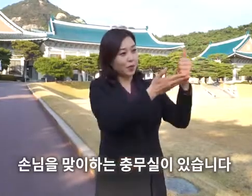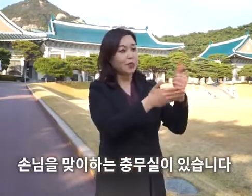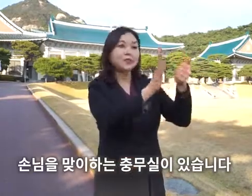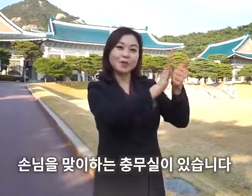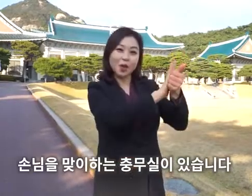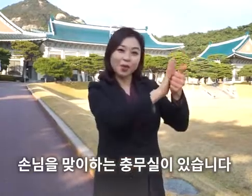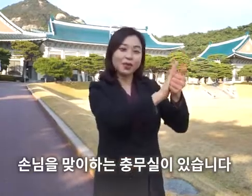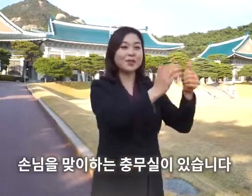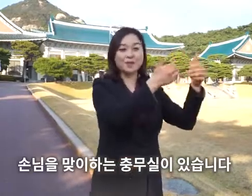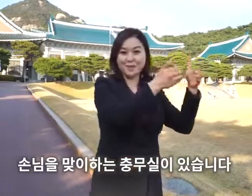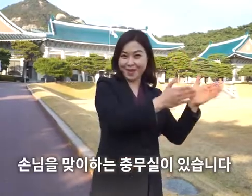있습니다.